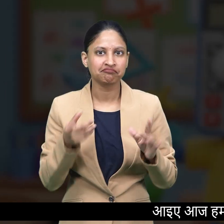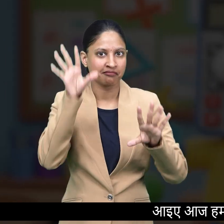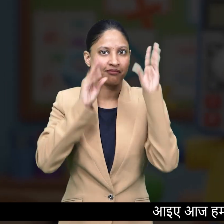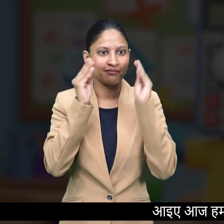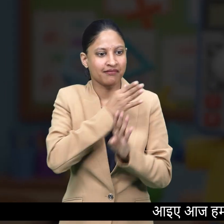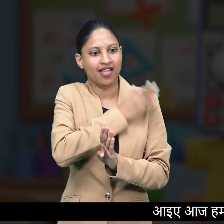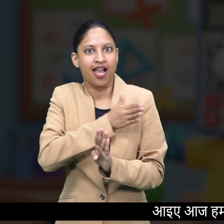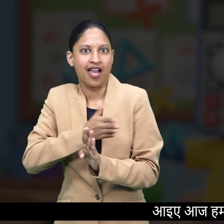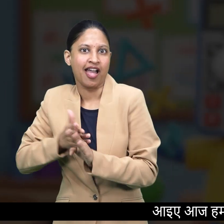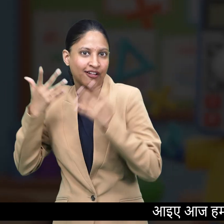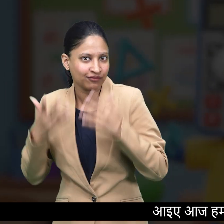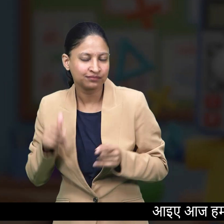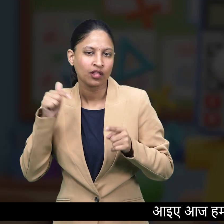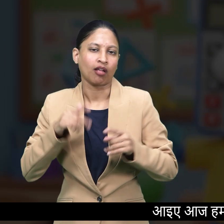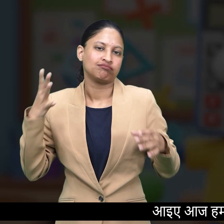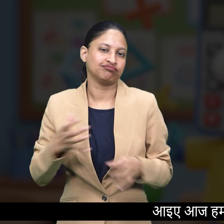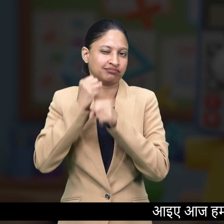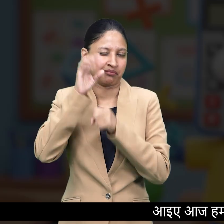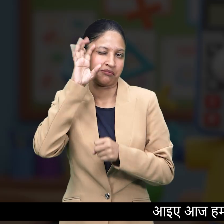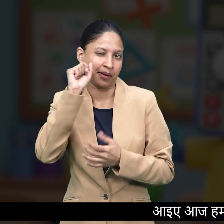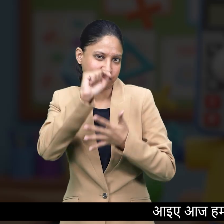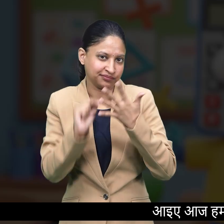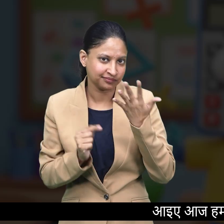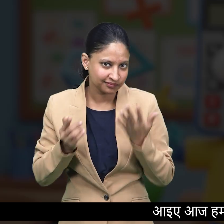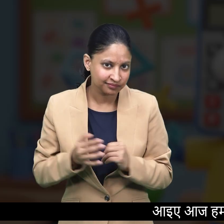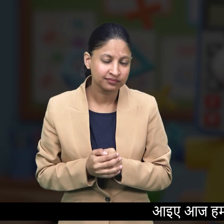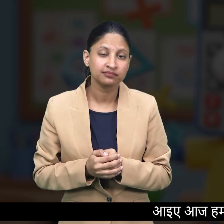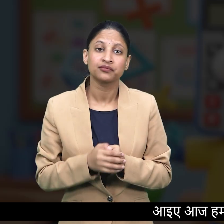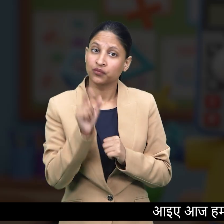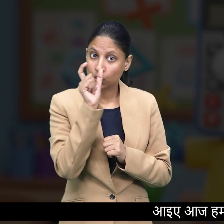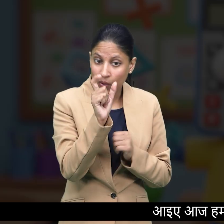आइए आज हमने जो सीखा उसे याद करें।